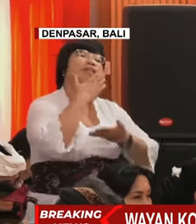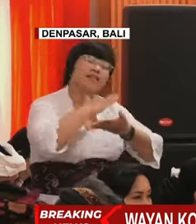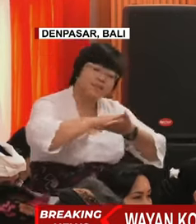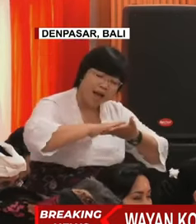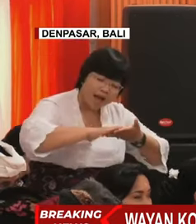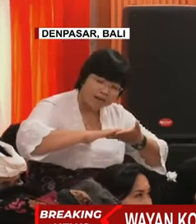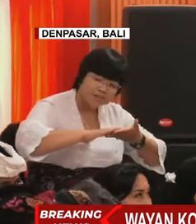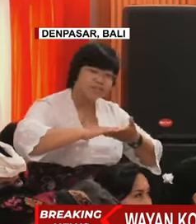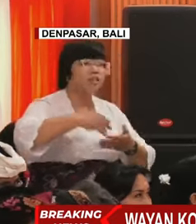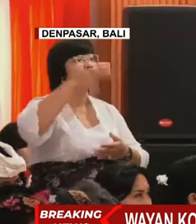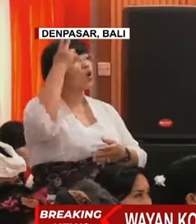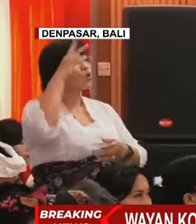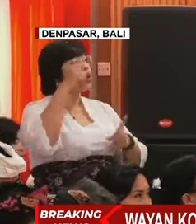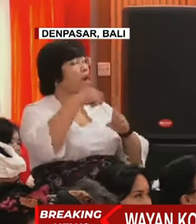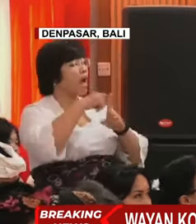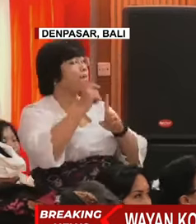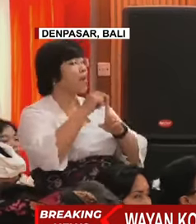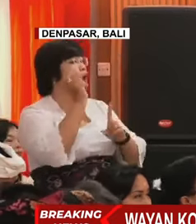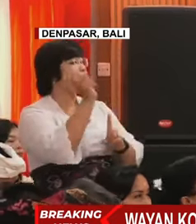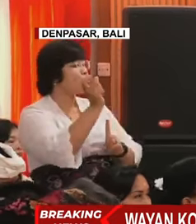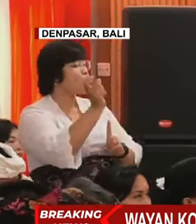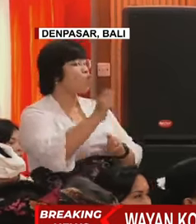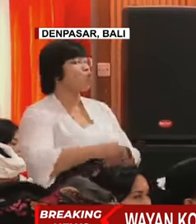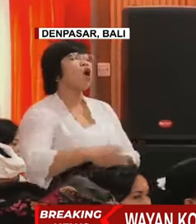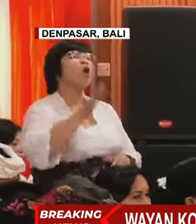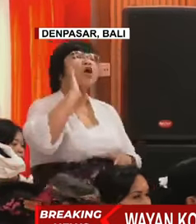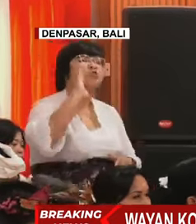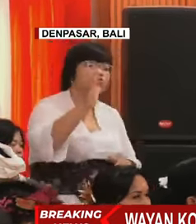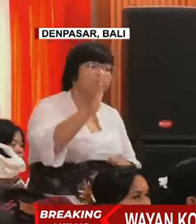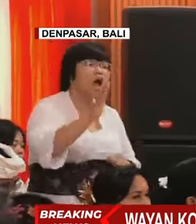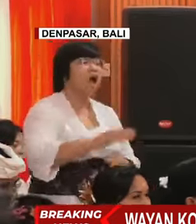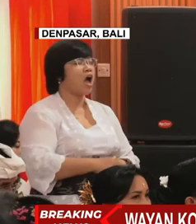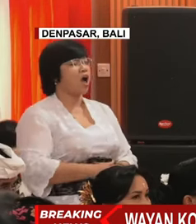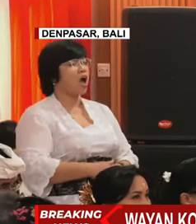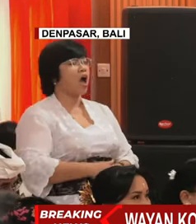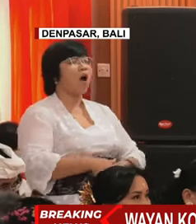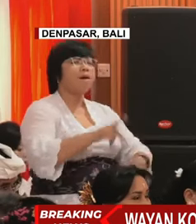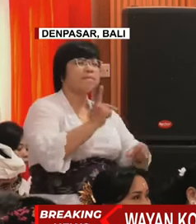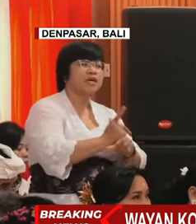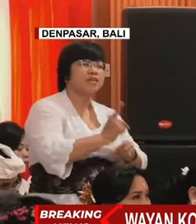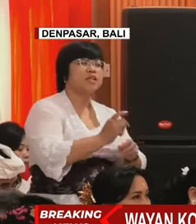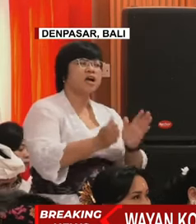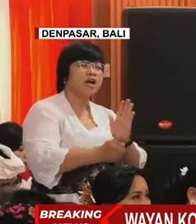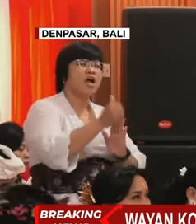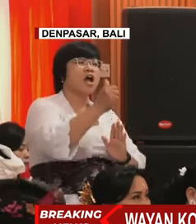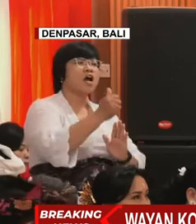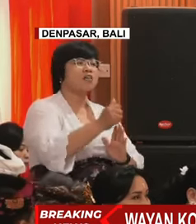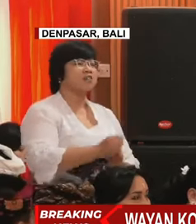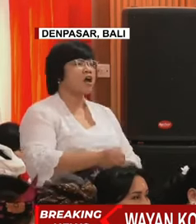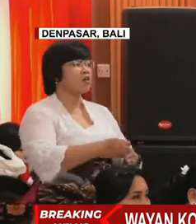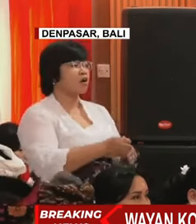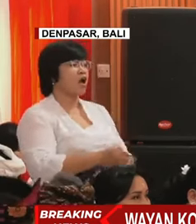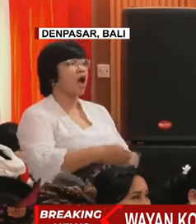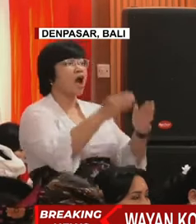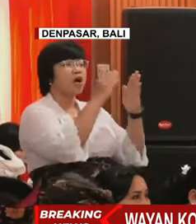mengkonfirmasi itu Ca meminta maaf bahwa ini adalah ee ya Sesuai dengan ideologi partai untuk menolak penjajahan